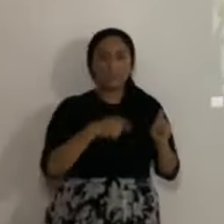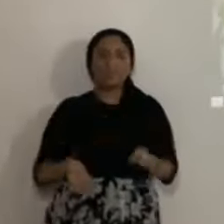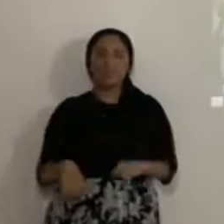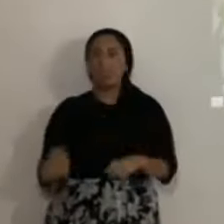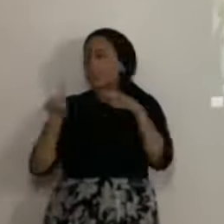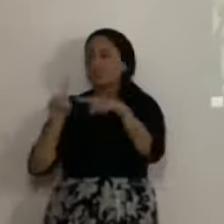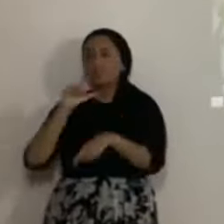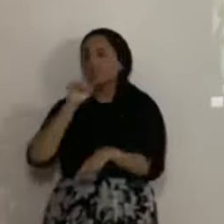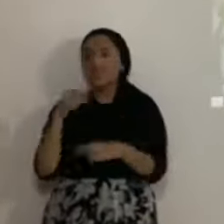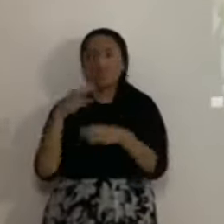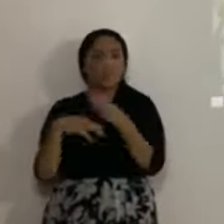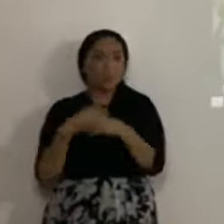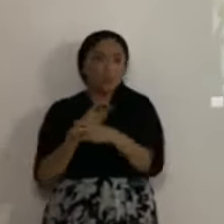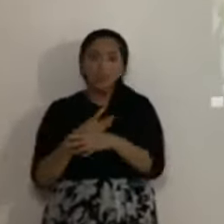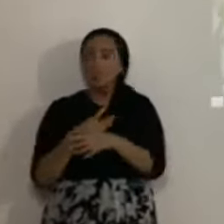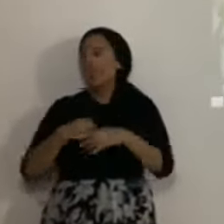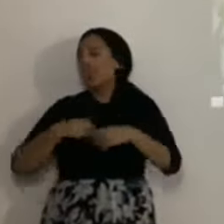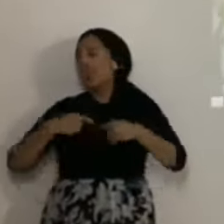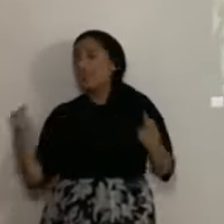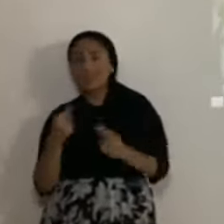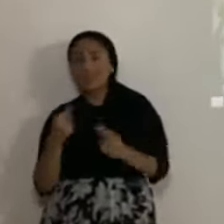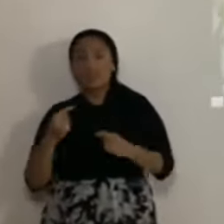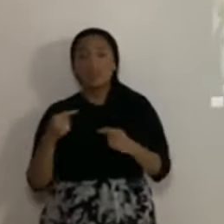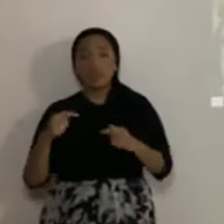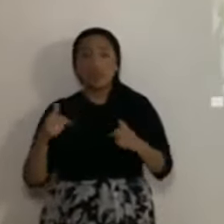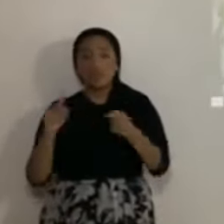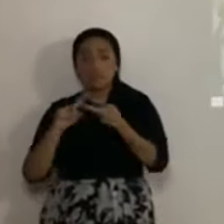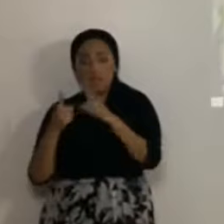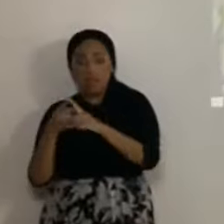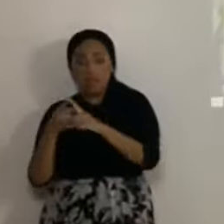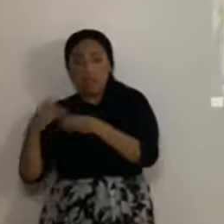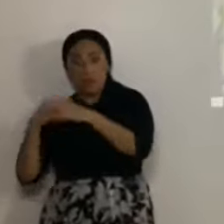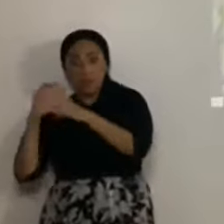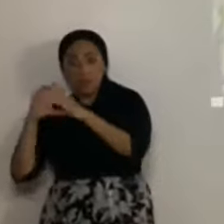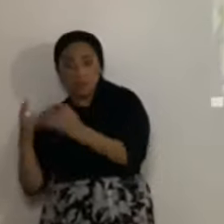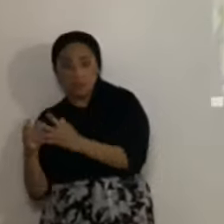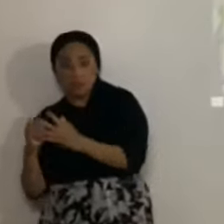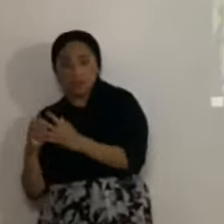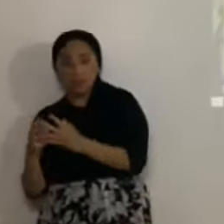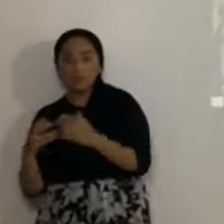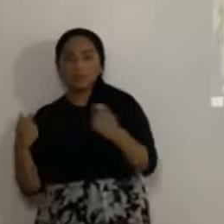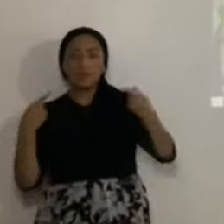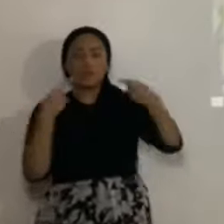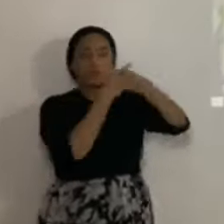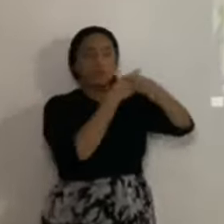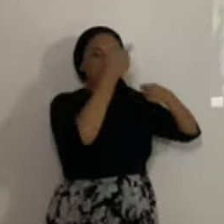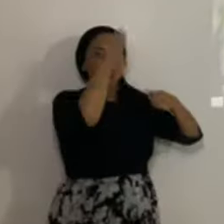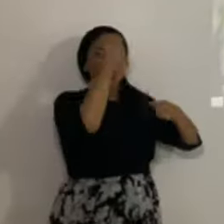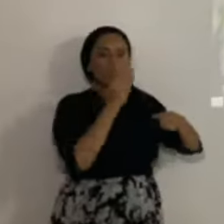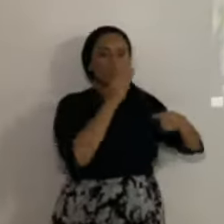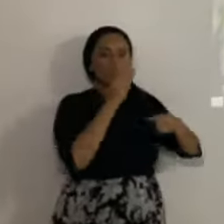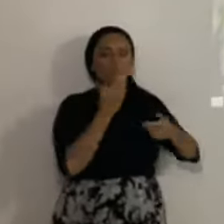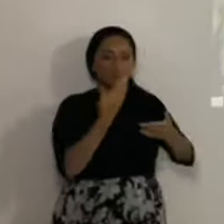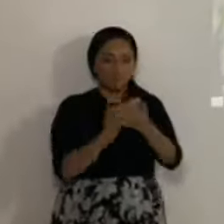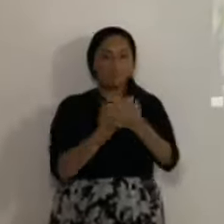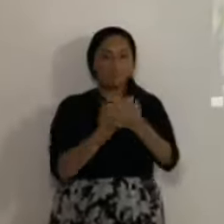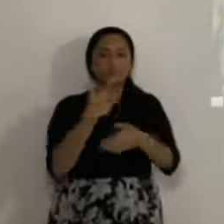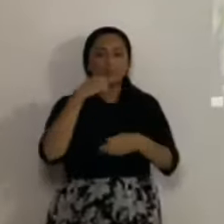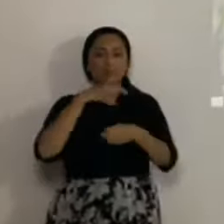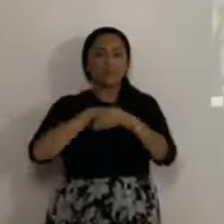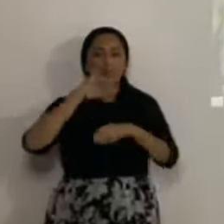le interesa el mundo, la concupiscencia, porque el que es amigo del mundo se considera enemigo del todopoderoso Yahweh, eso dice la carta de